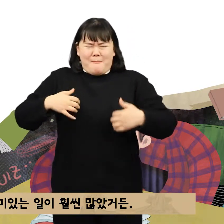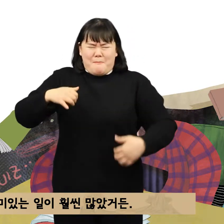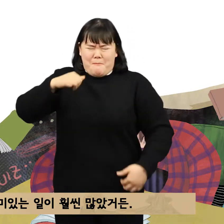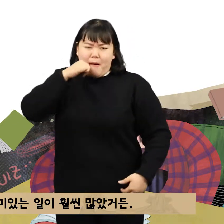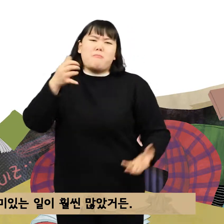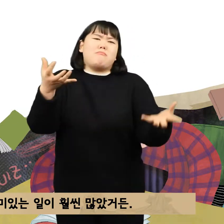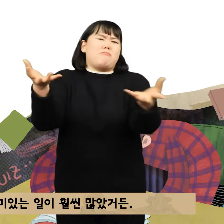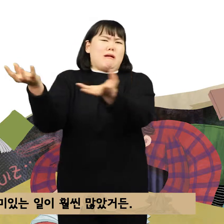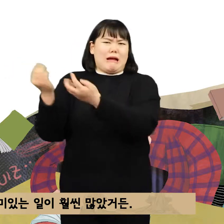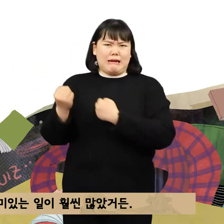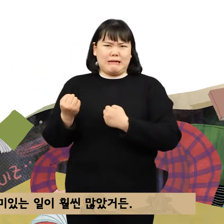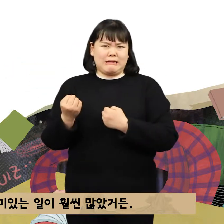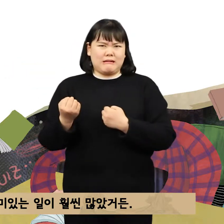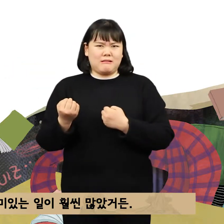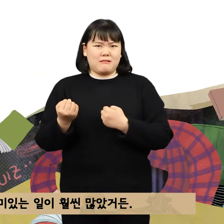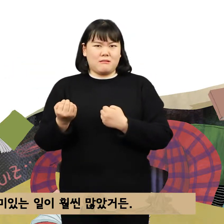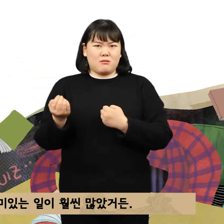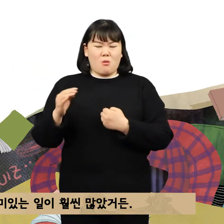많았거든.